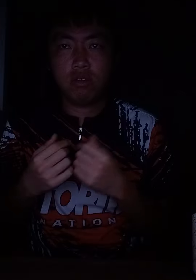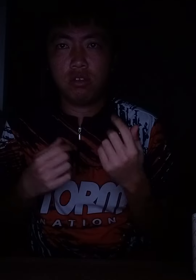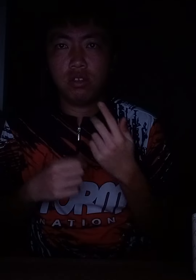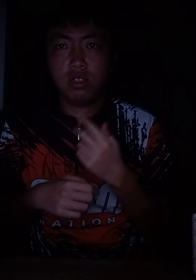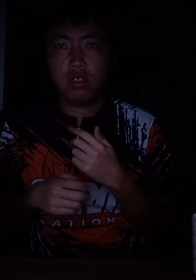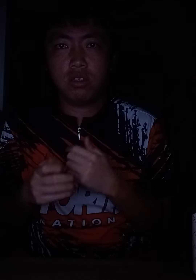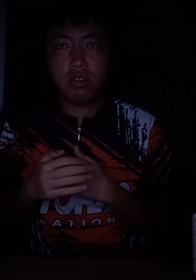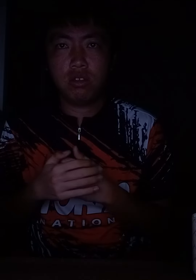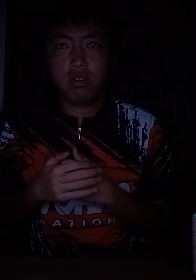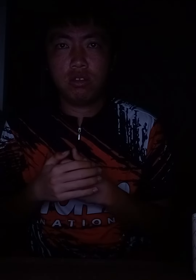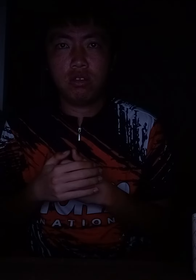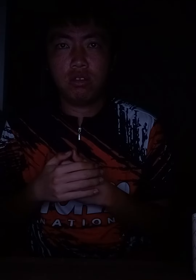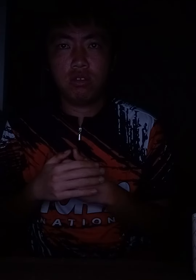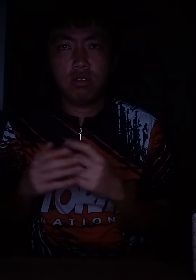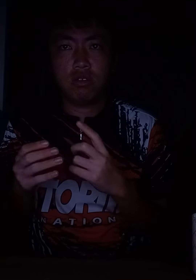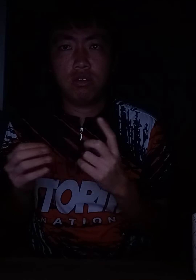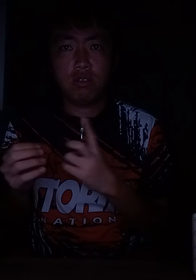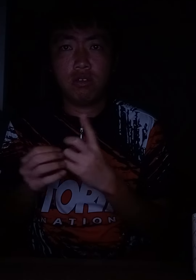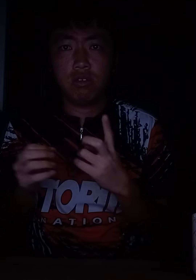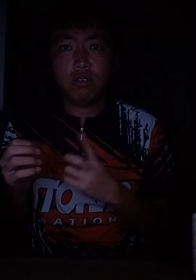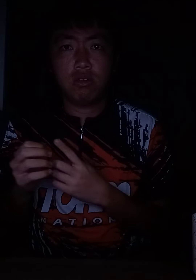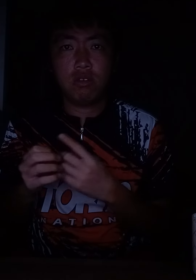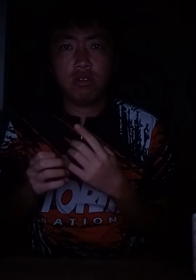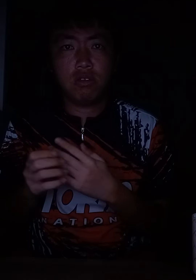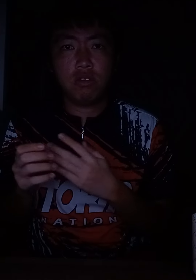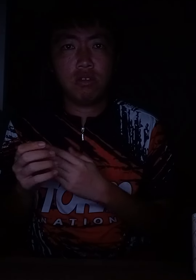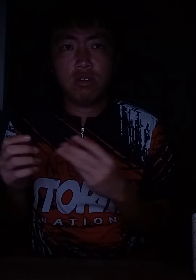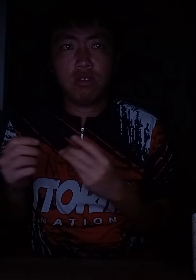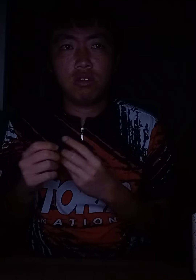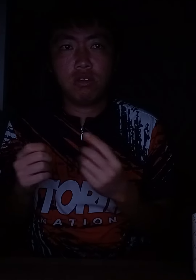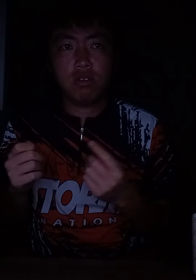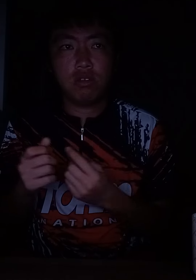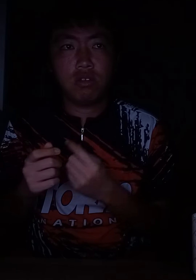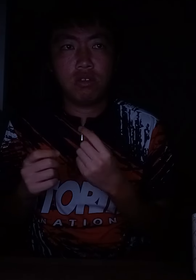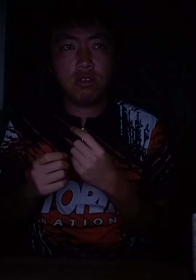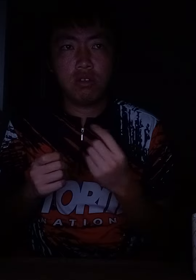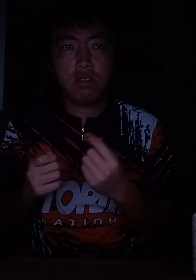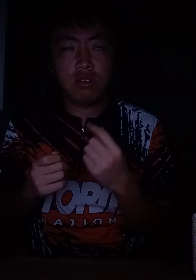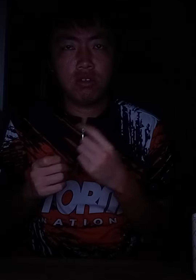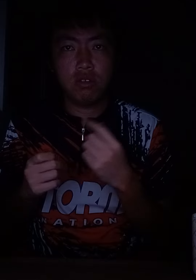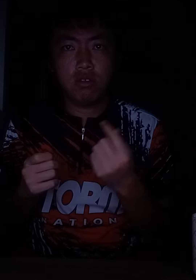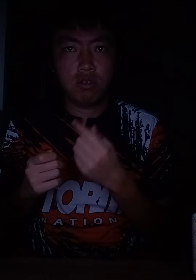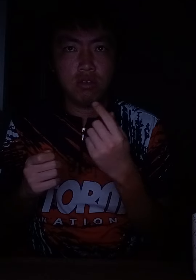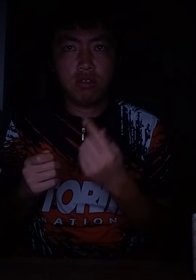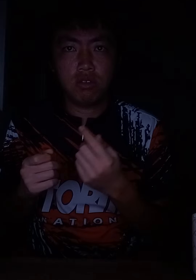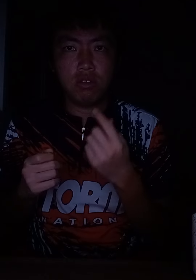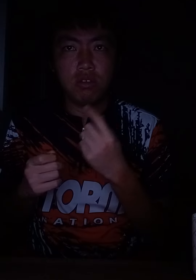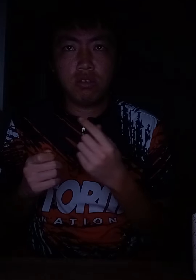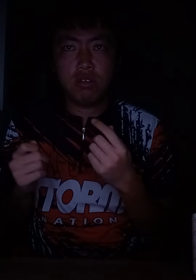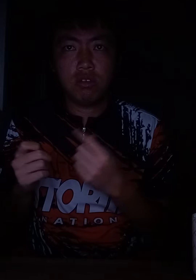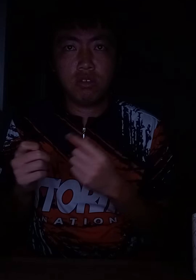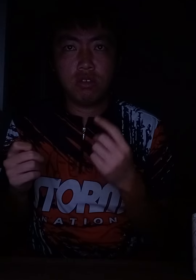되시는 분들 있잖아요. 이런 분들이 정기적으로 환자들이 와서 약을 먹으면 괜찮아진다.